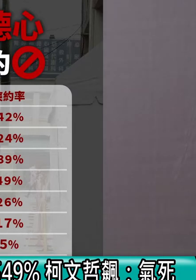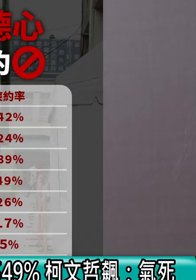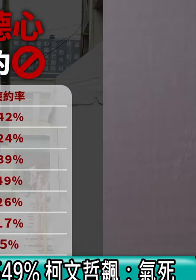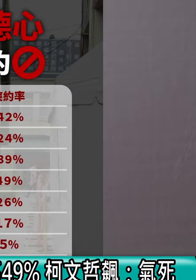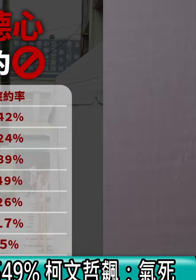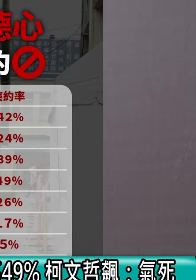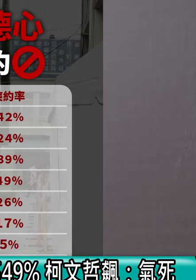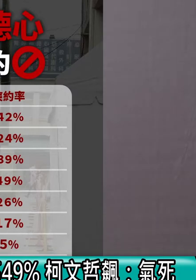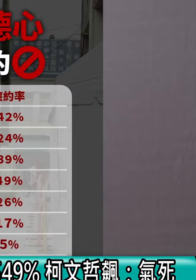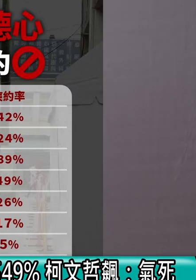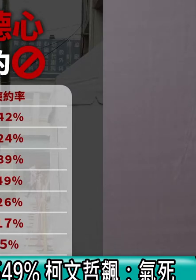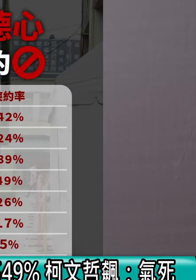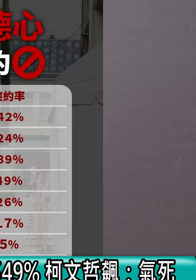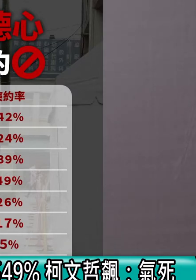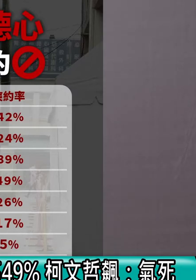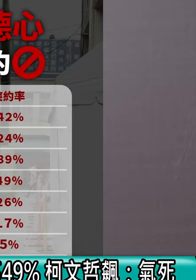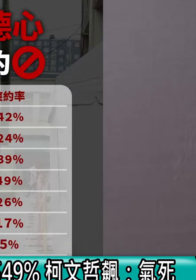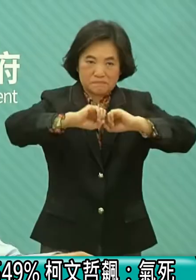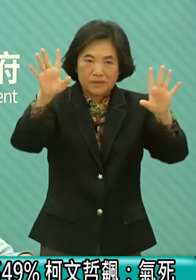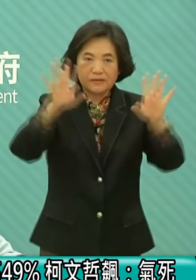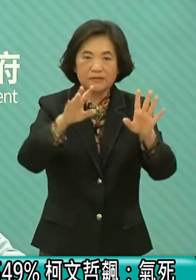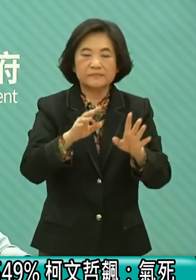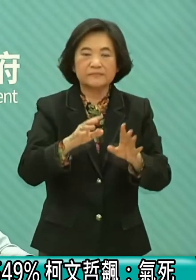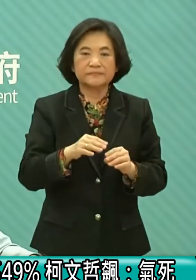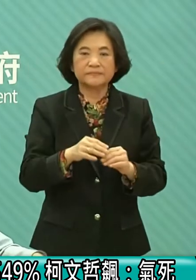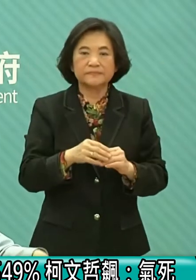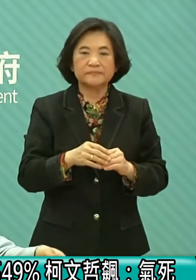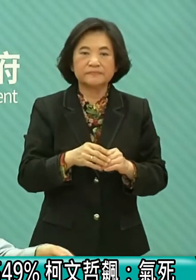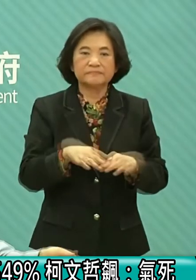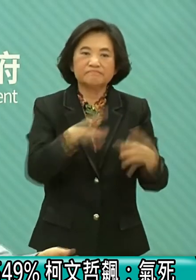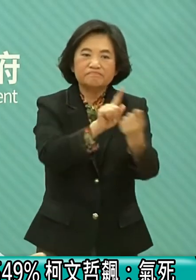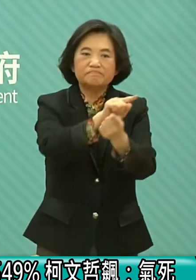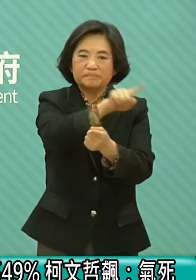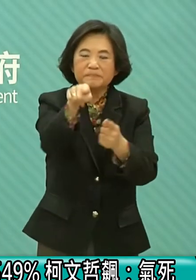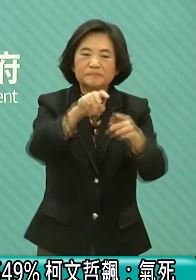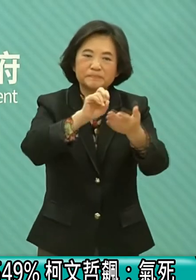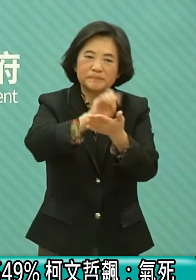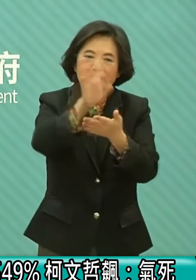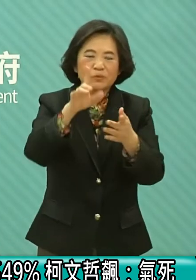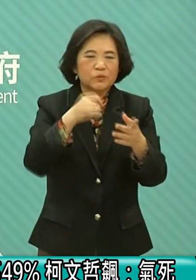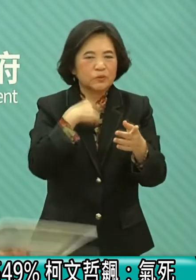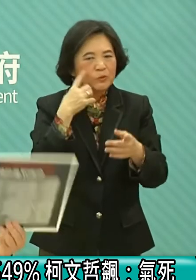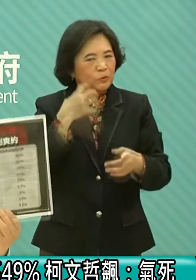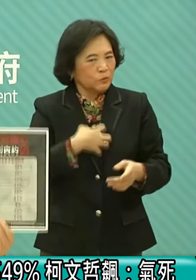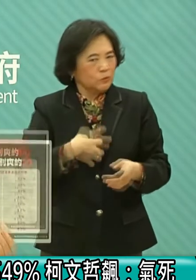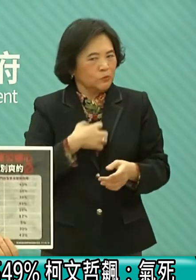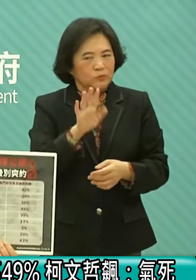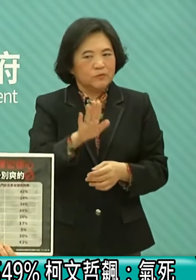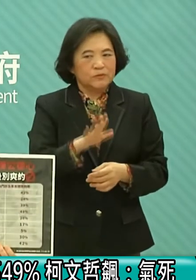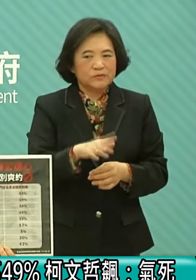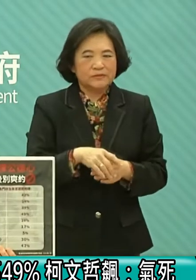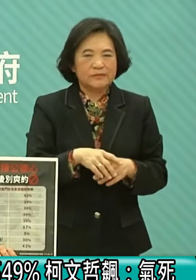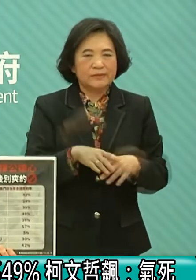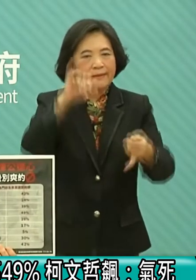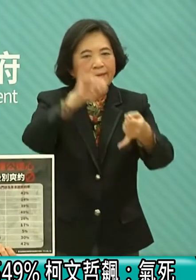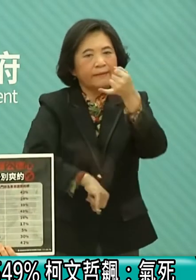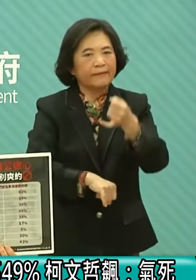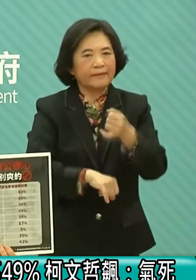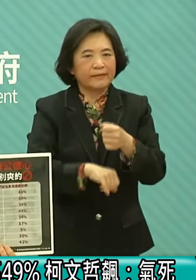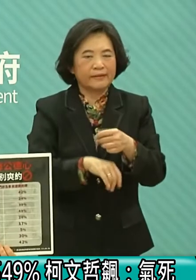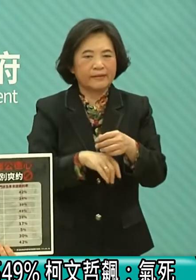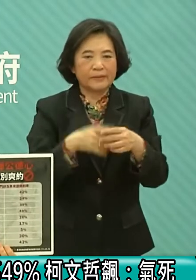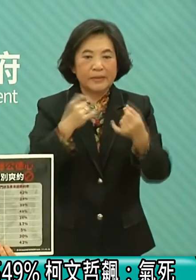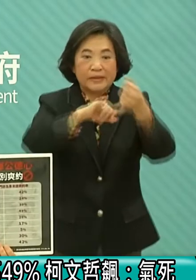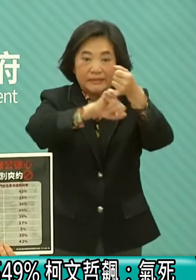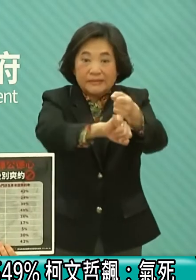据，增加作业人员困扰。 这个要跟各位市民朋友抱怨一下，爽约率实在